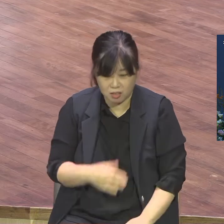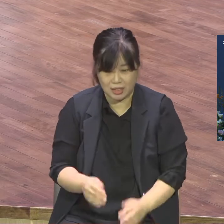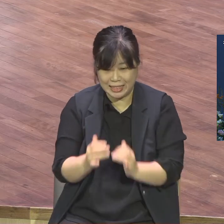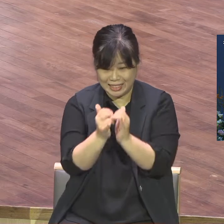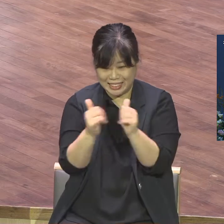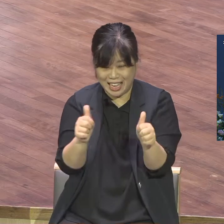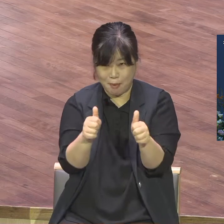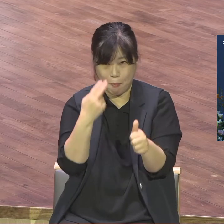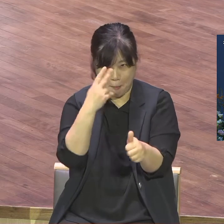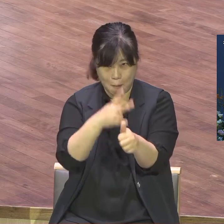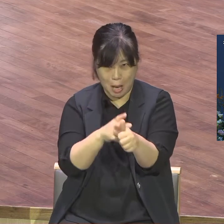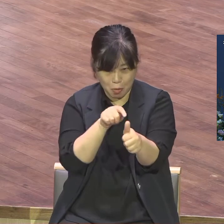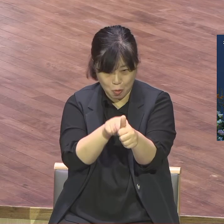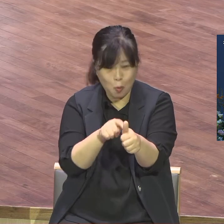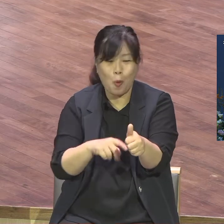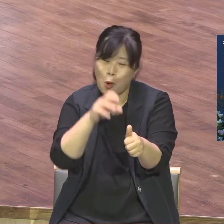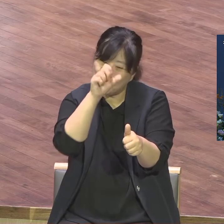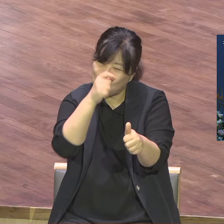여기에